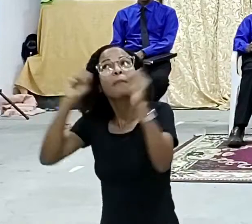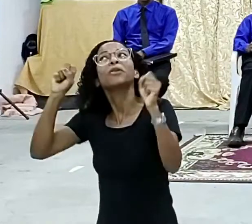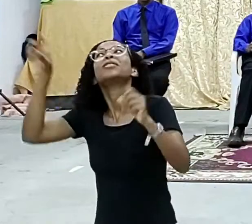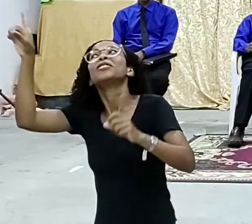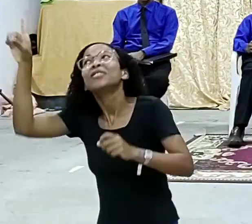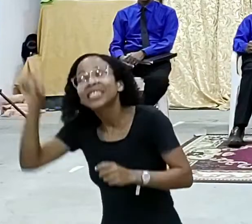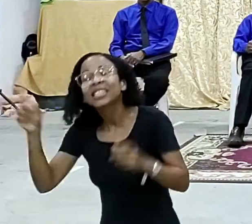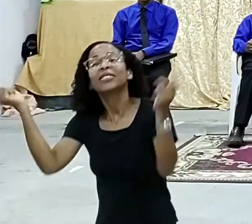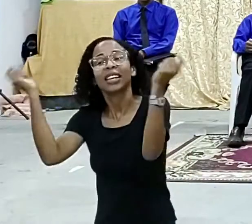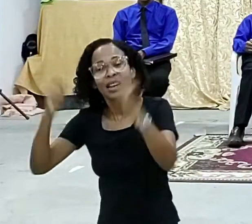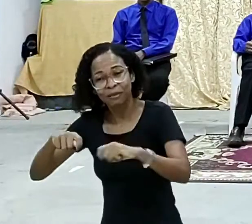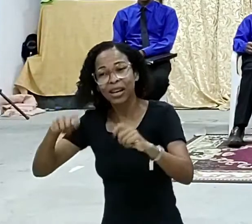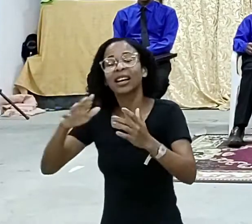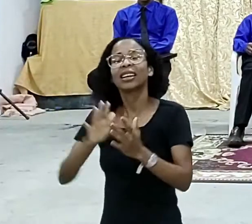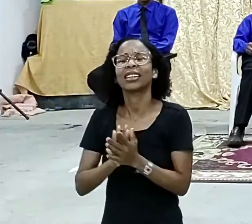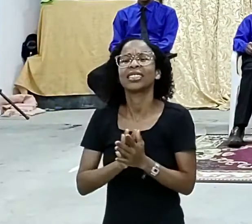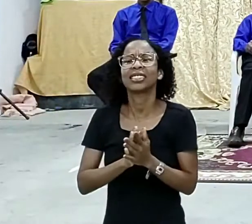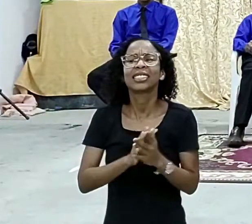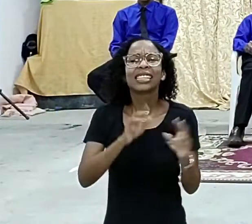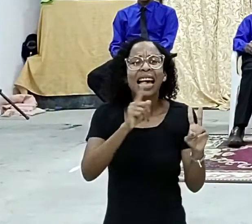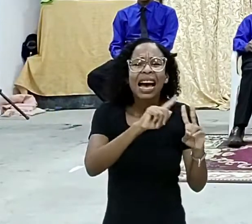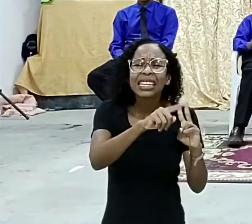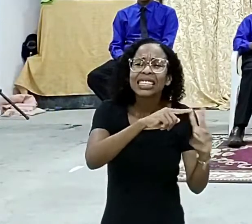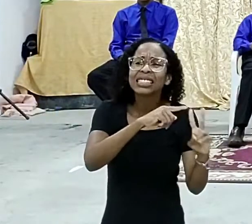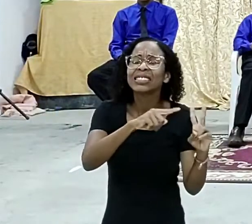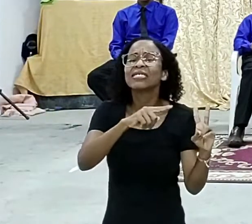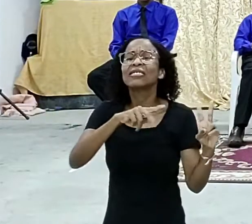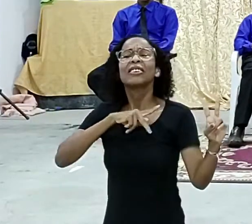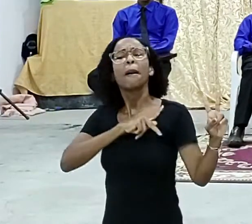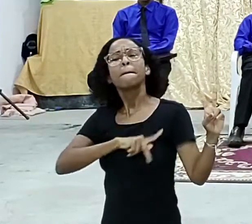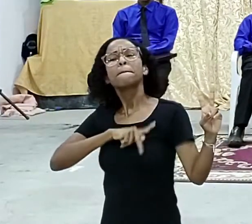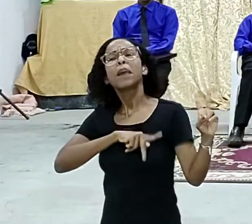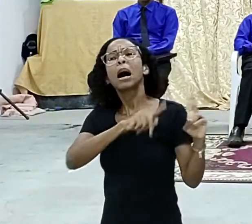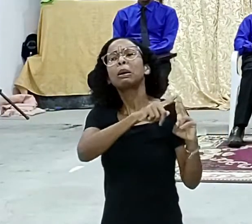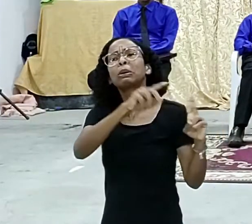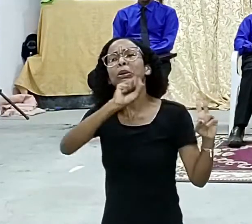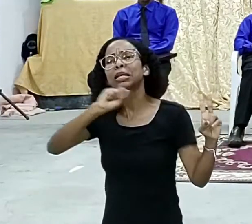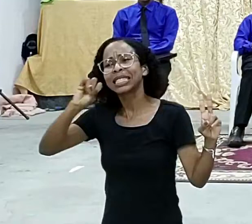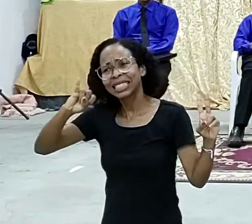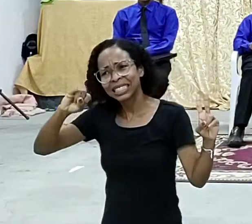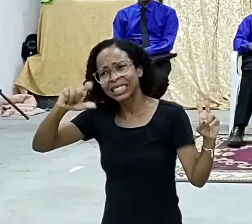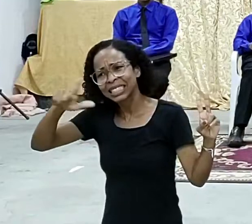Como eu falei de Paulo e Silas aqui, quando ele estava na prisão,